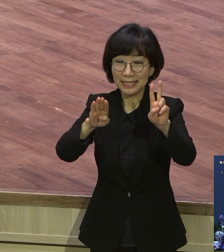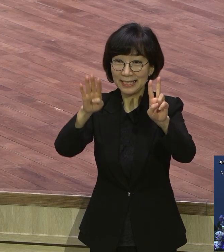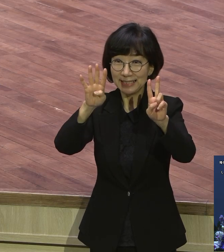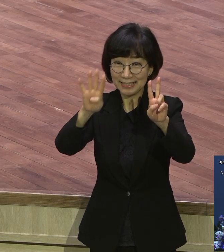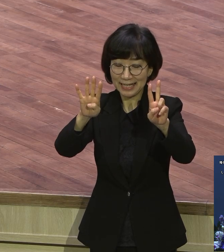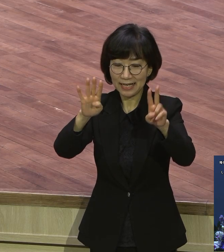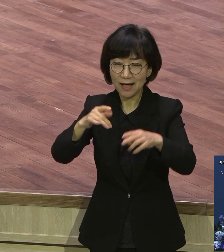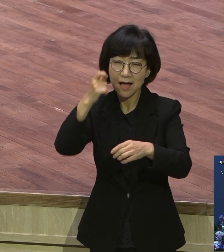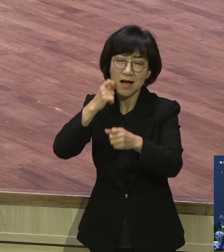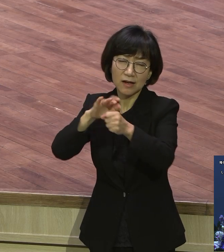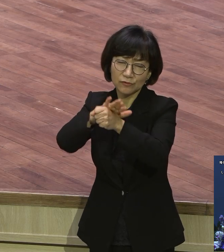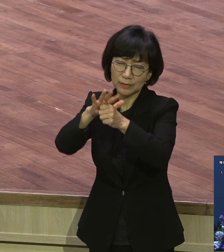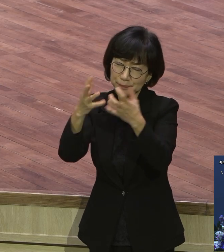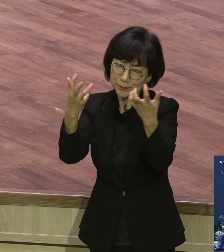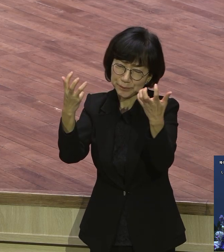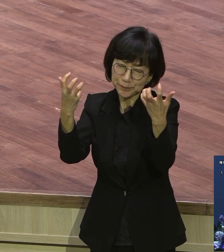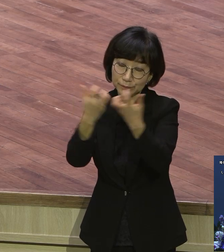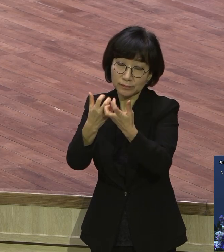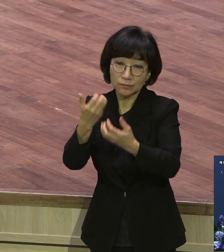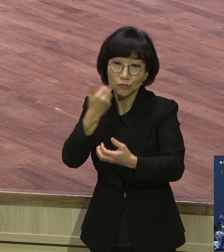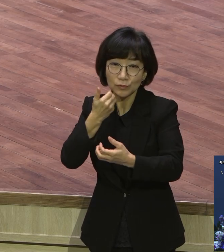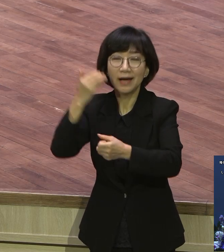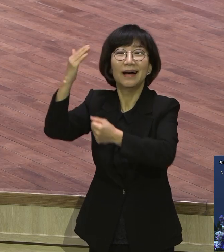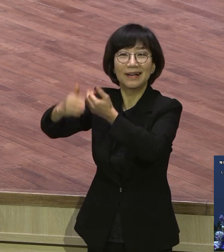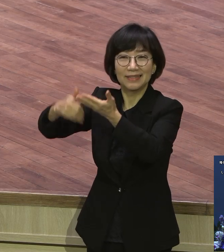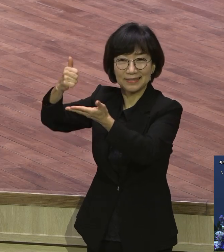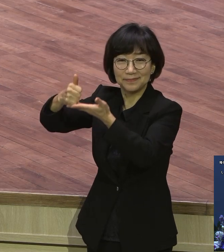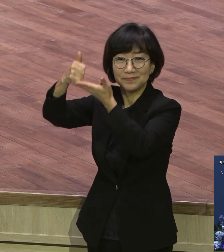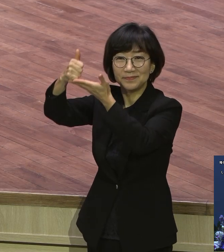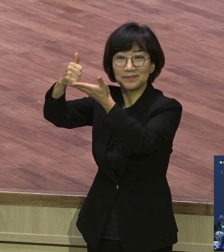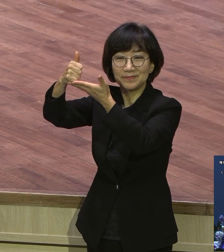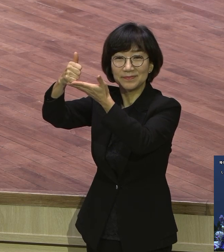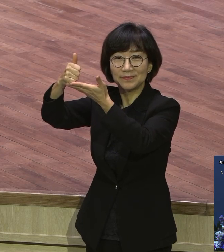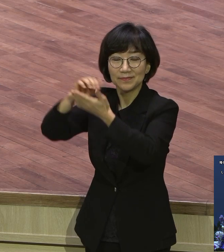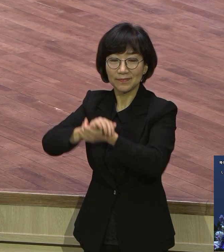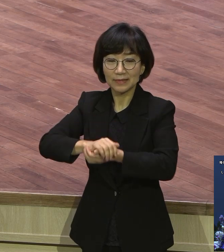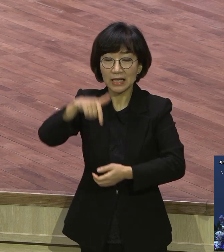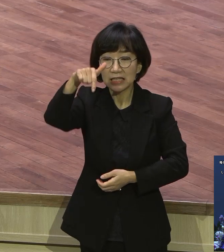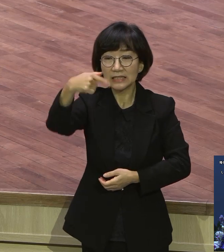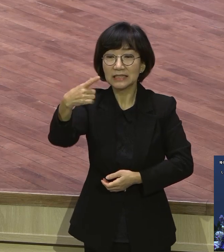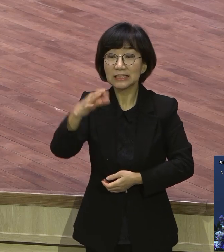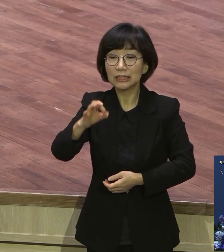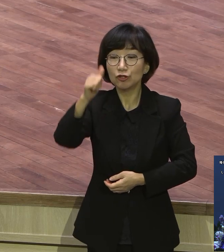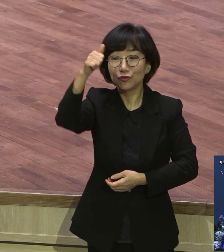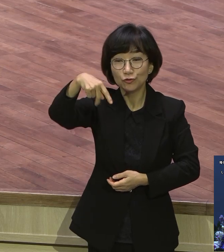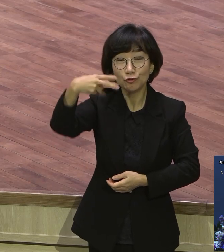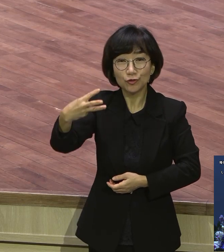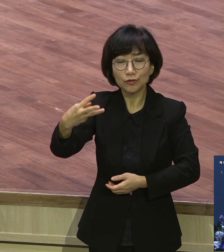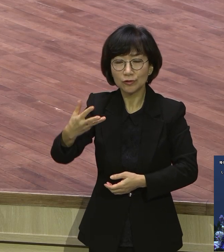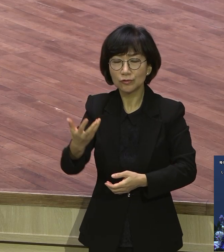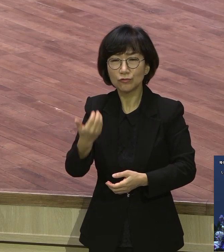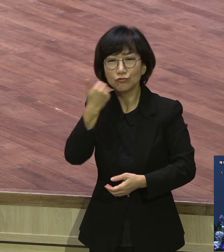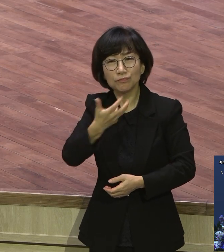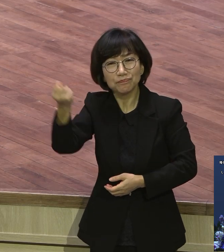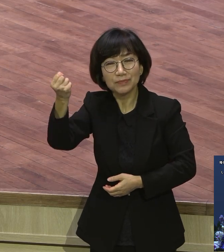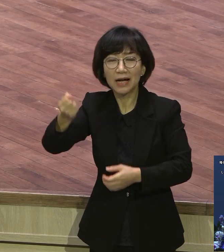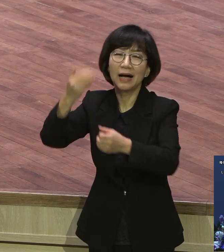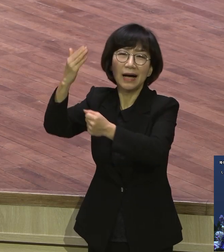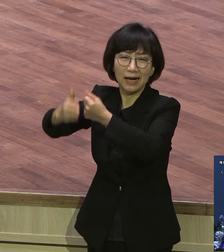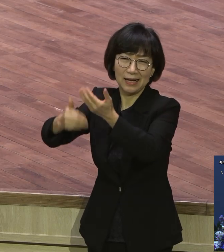풍성하신 하나님 이렇게 말씀하고 있어요 극률은요 하나님의 성품이에요 그래서 구원받은